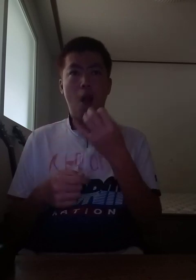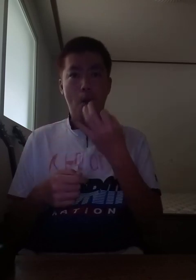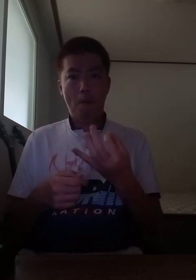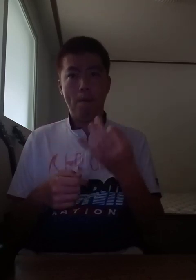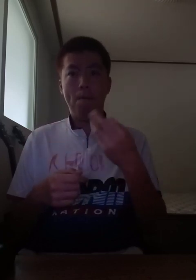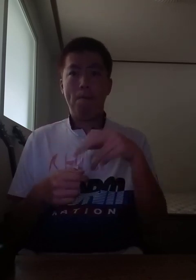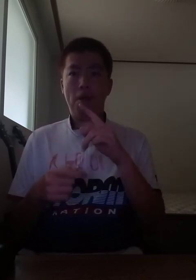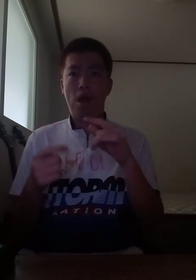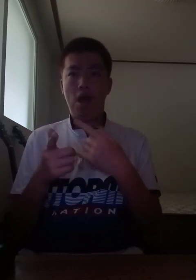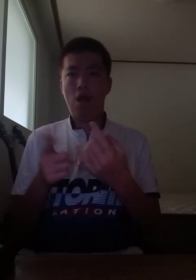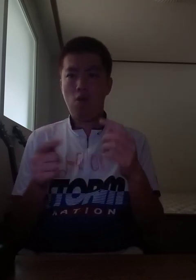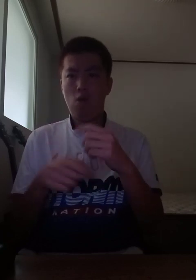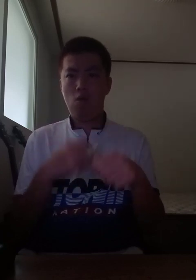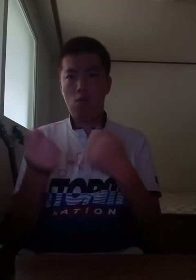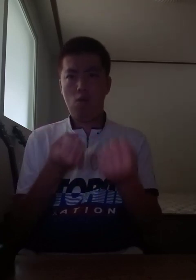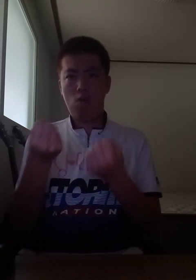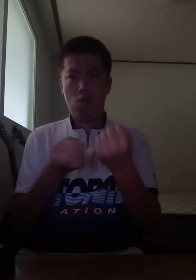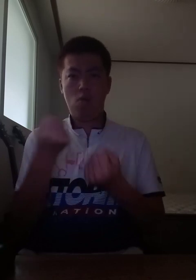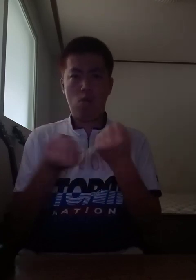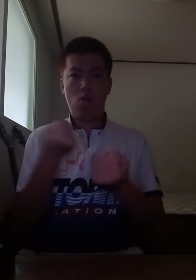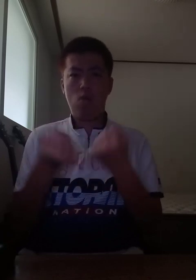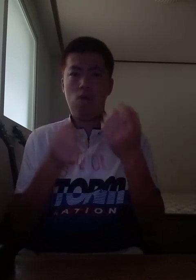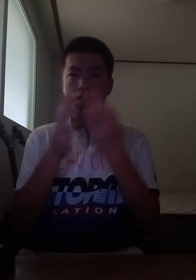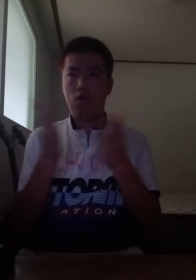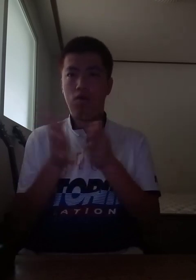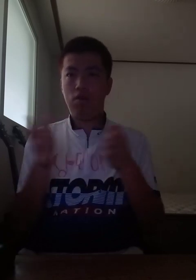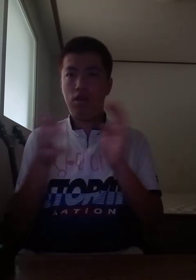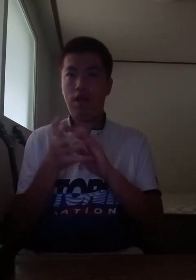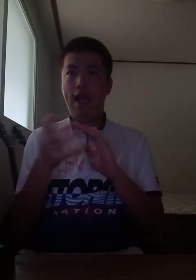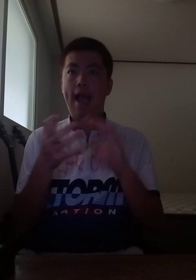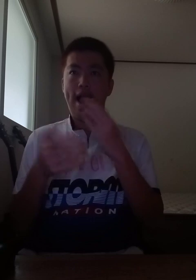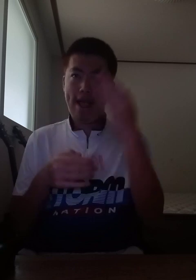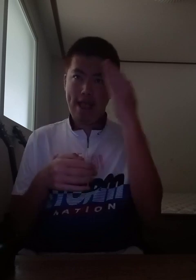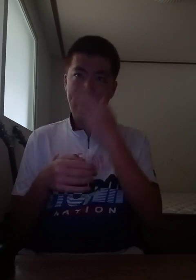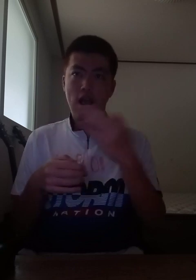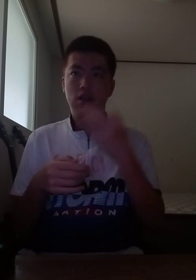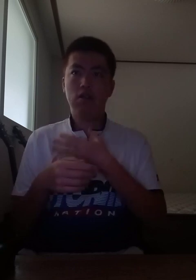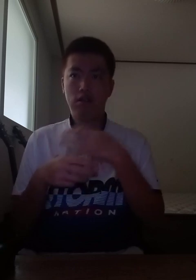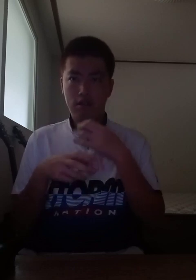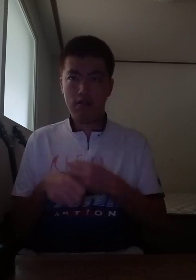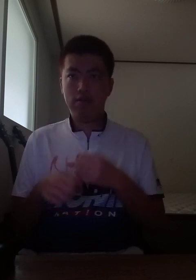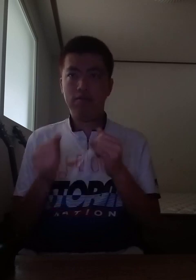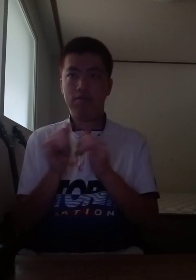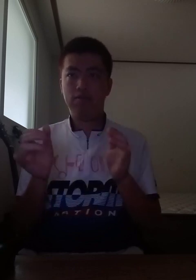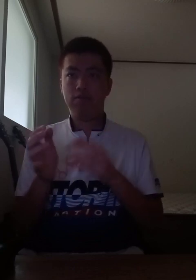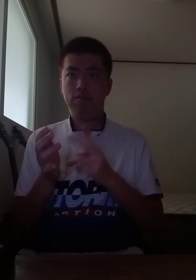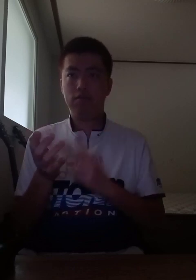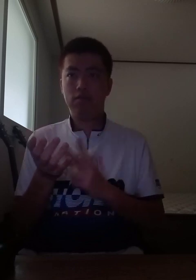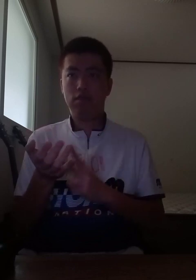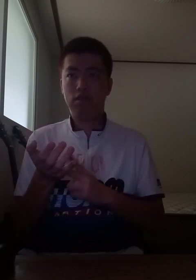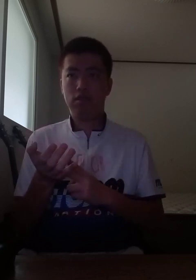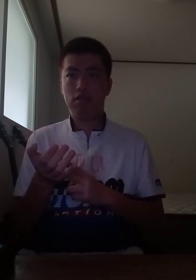하지만 공공자전거를 무작정 늘리기에 앞서서 보다 안전한 자전거 도로에 대한 고민이 시급해 보입니다. 밀착